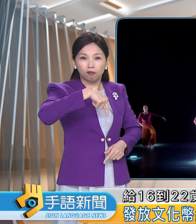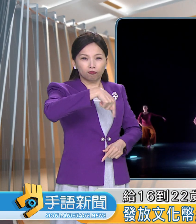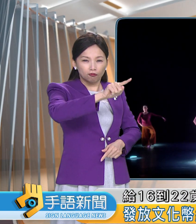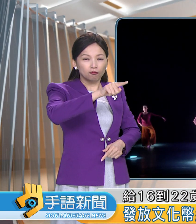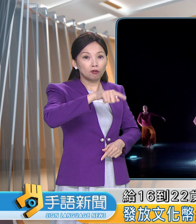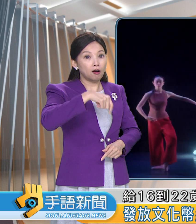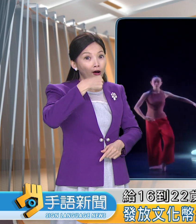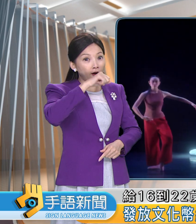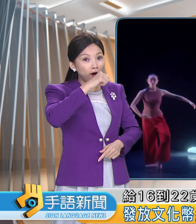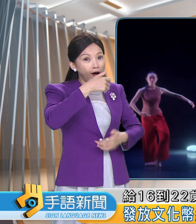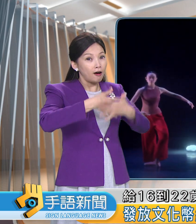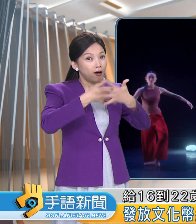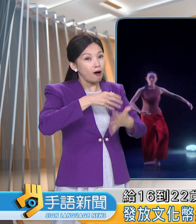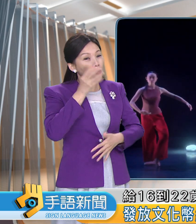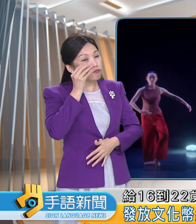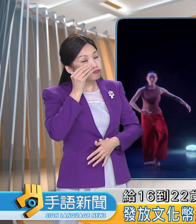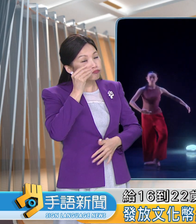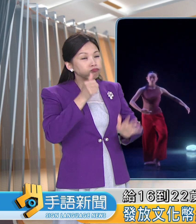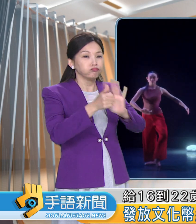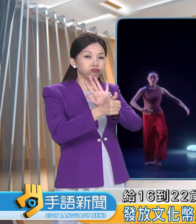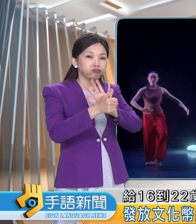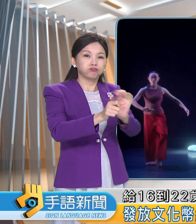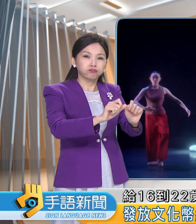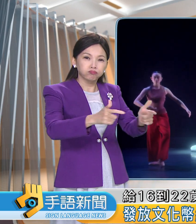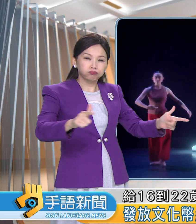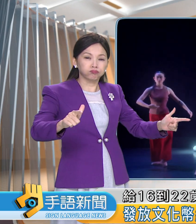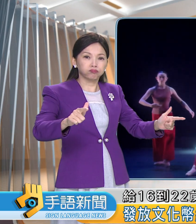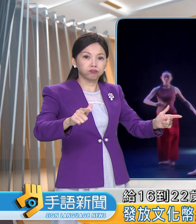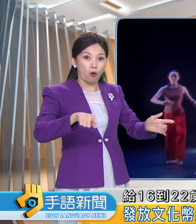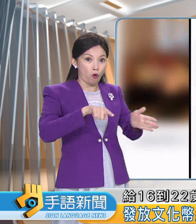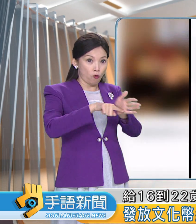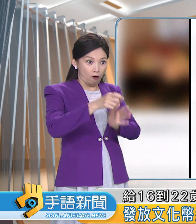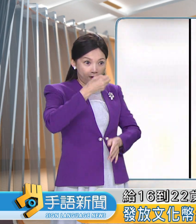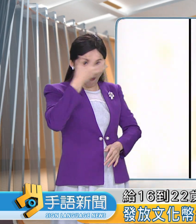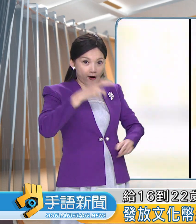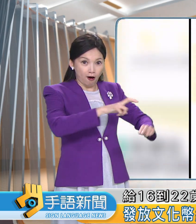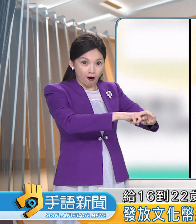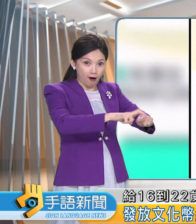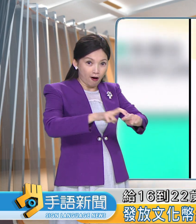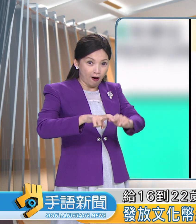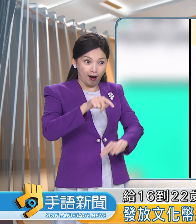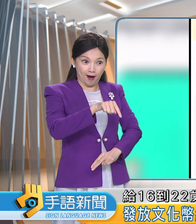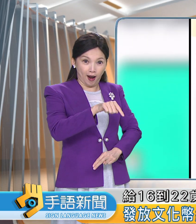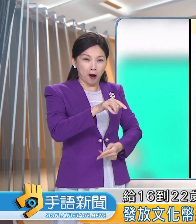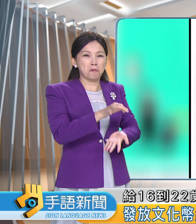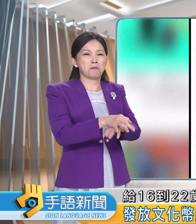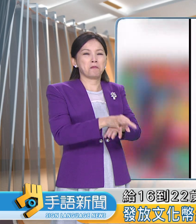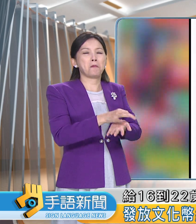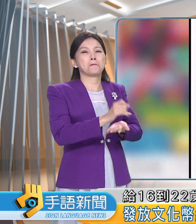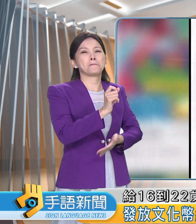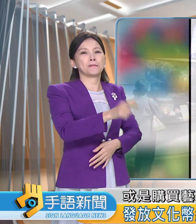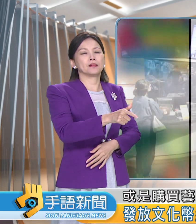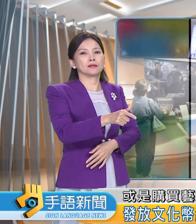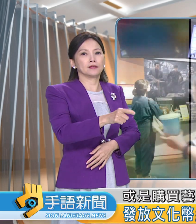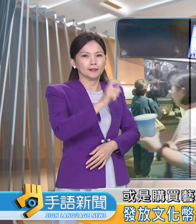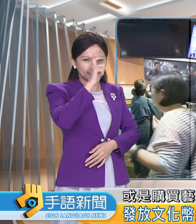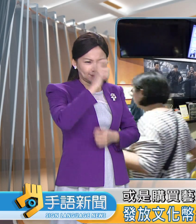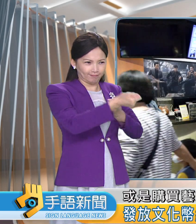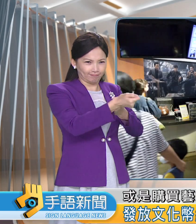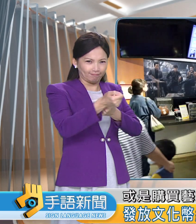青年，鼓励他们使用文化币去看国片，或是购买艺文表演的